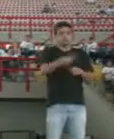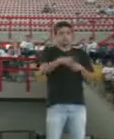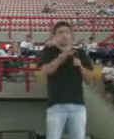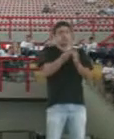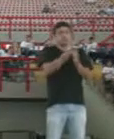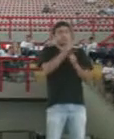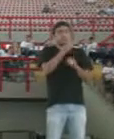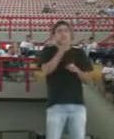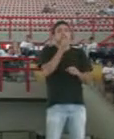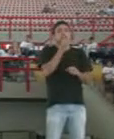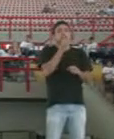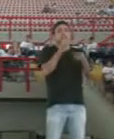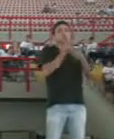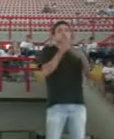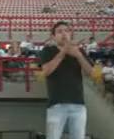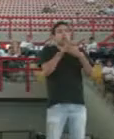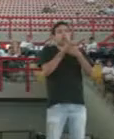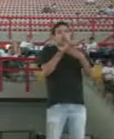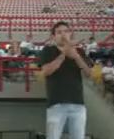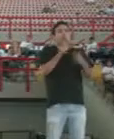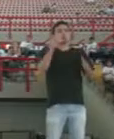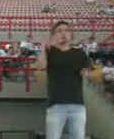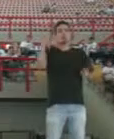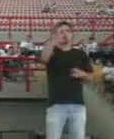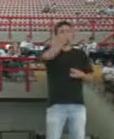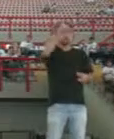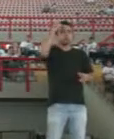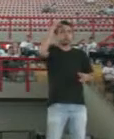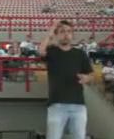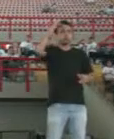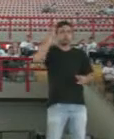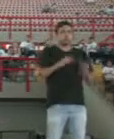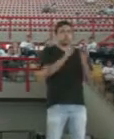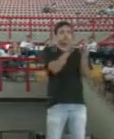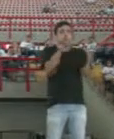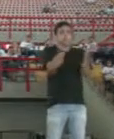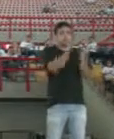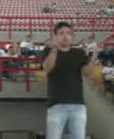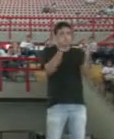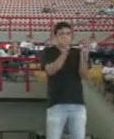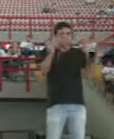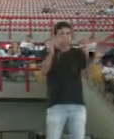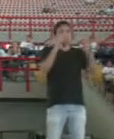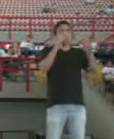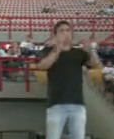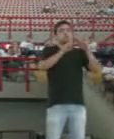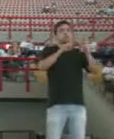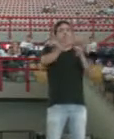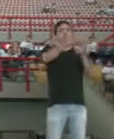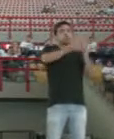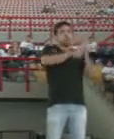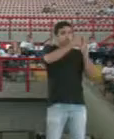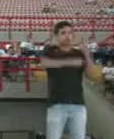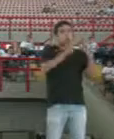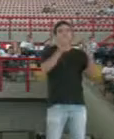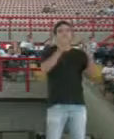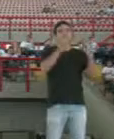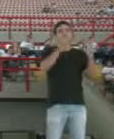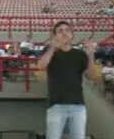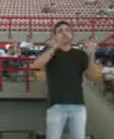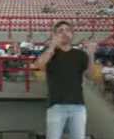ano era para obrigatoriamente todo mundo dominar a reforma ortográfica. A tua redação do vestibular já era para